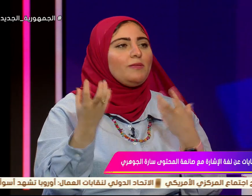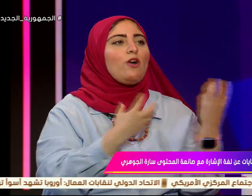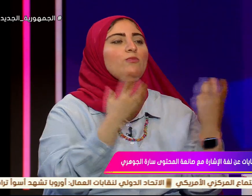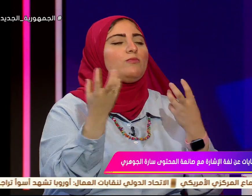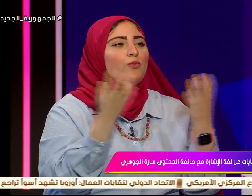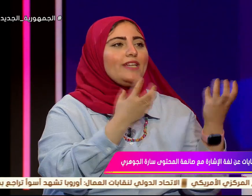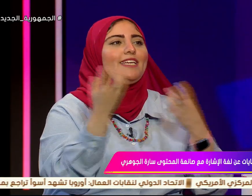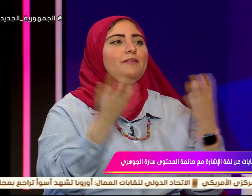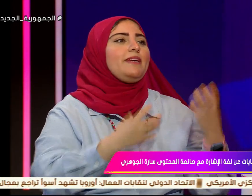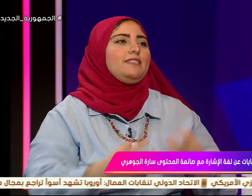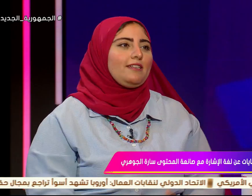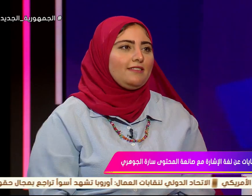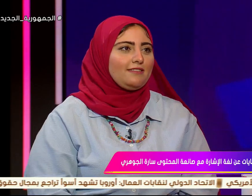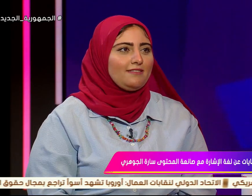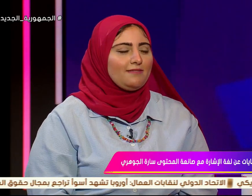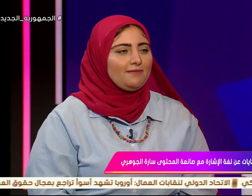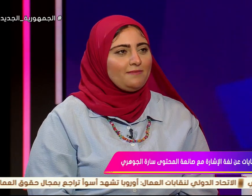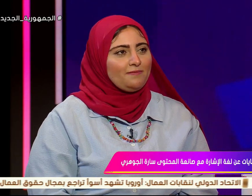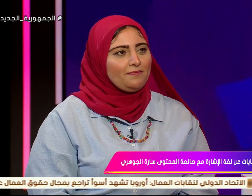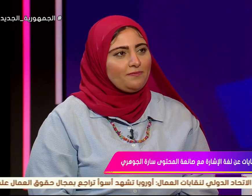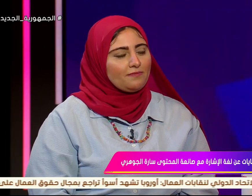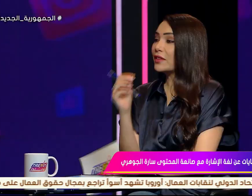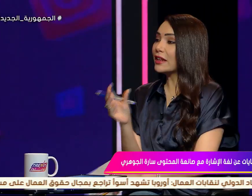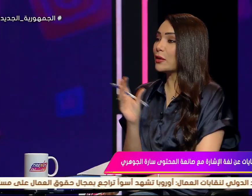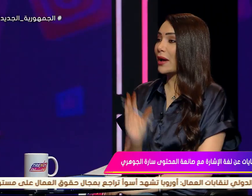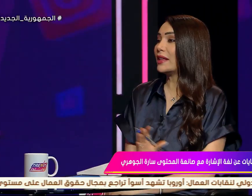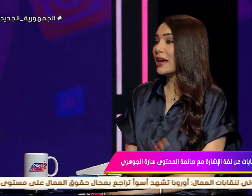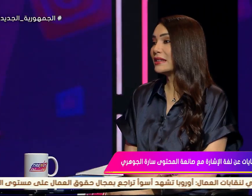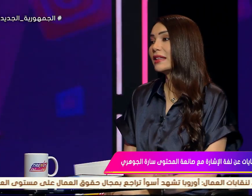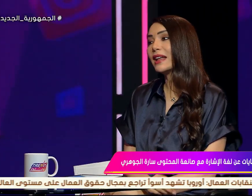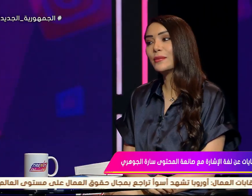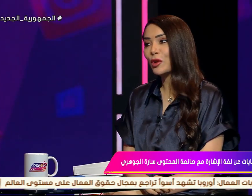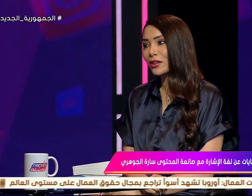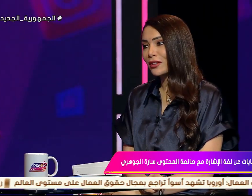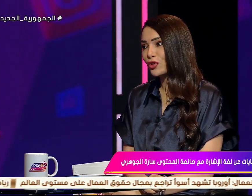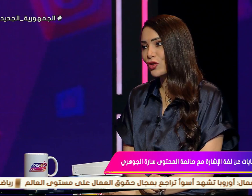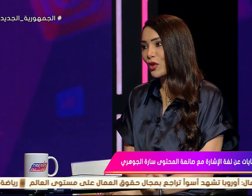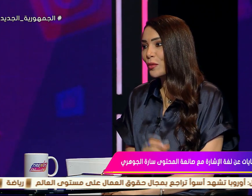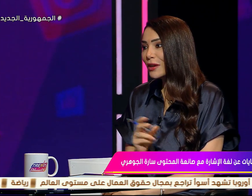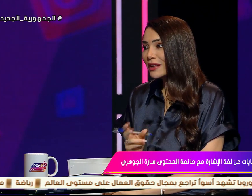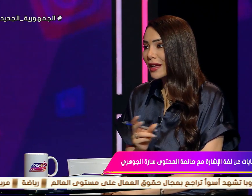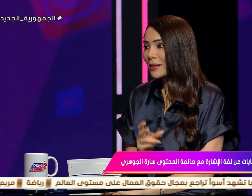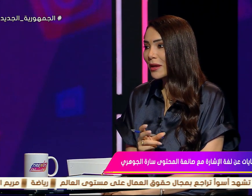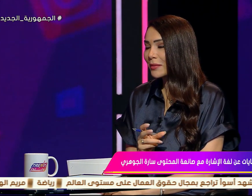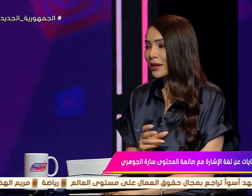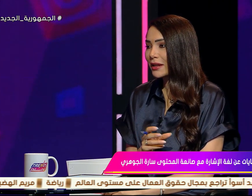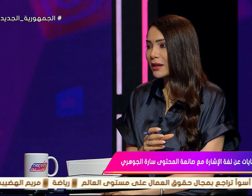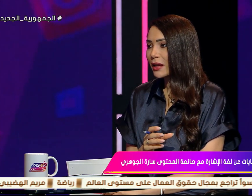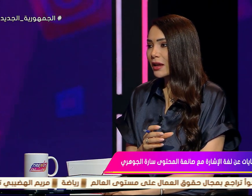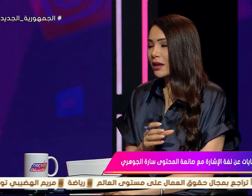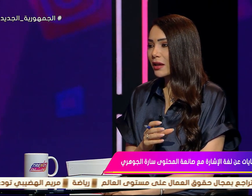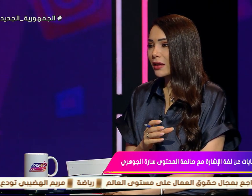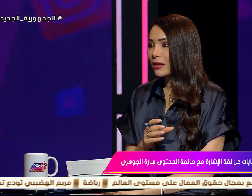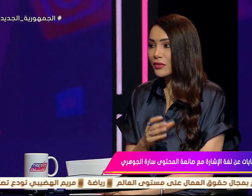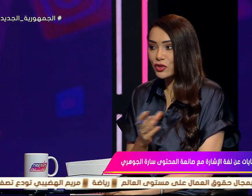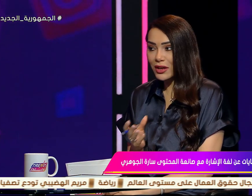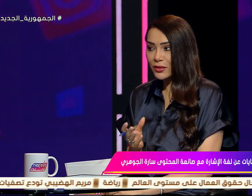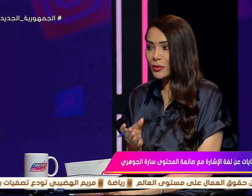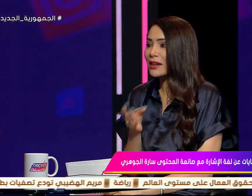منهم شويه كلمات يعني طيب تفتكري لو حد عايز يتعلم لغه الاشاره هو ممكن يتعلمها من خلال فيديوهات ولا